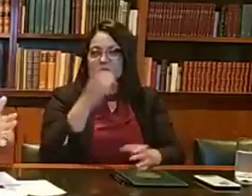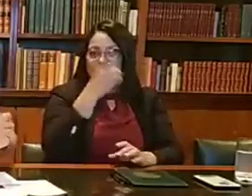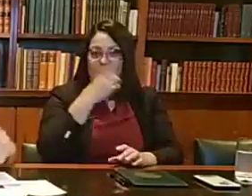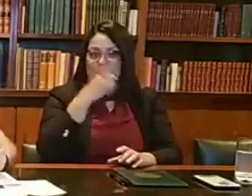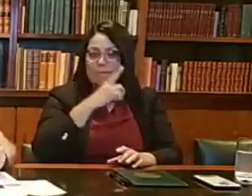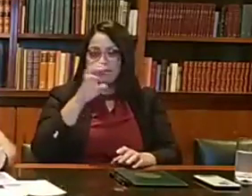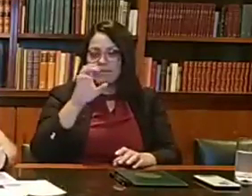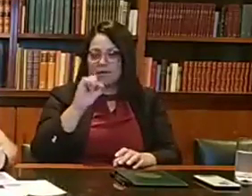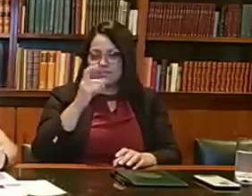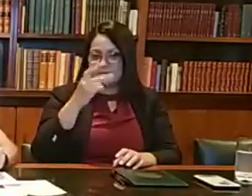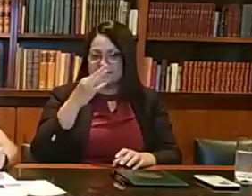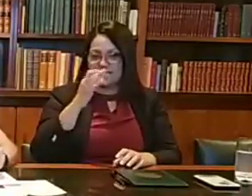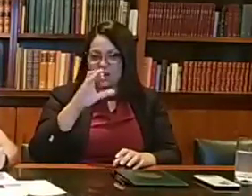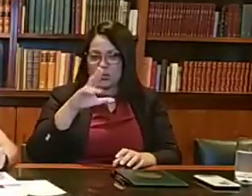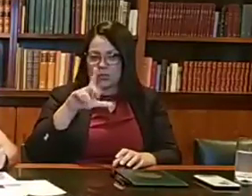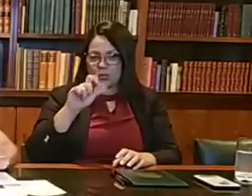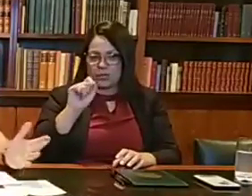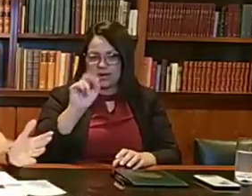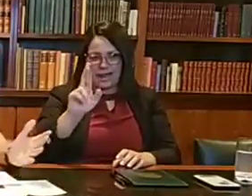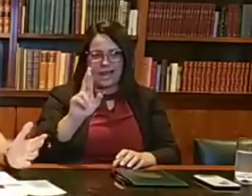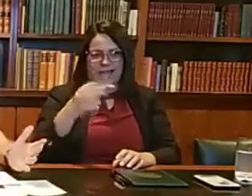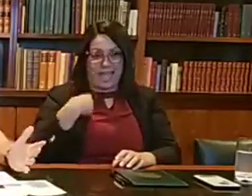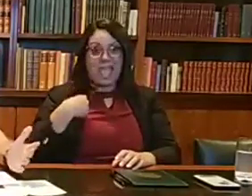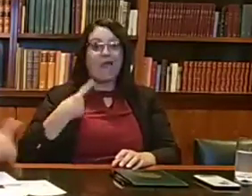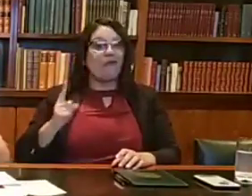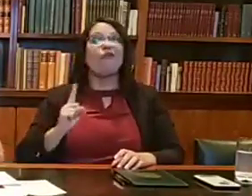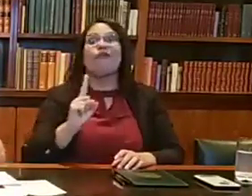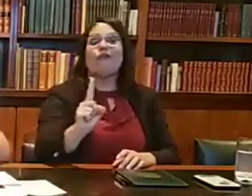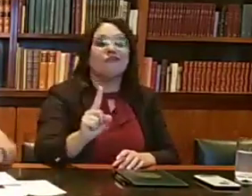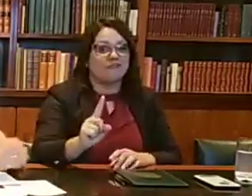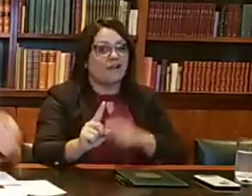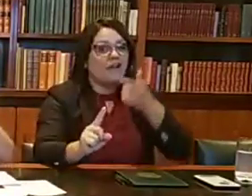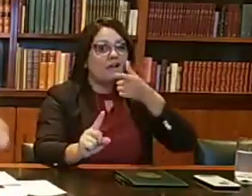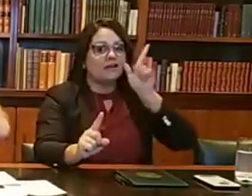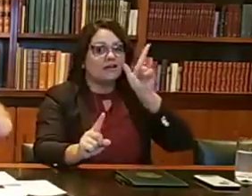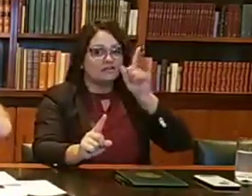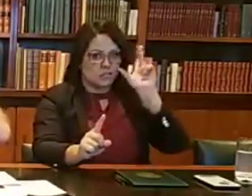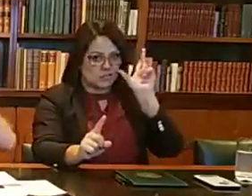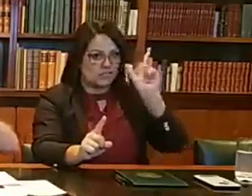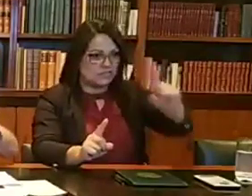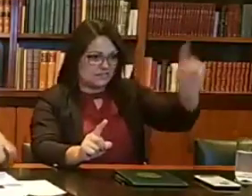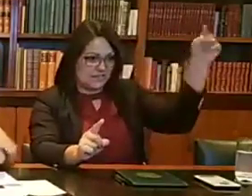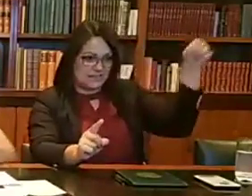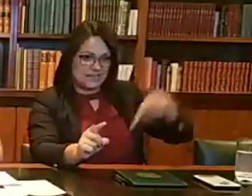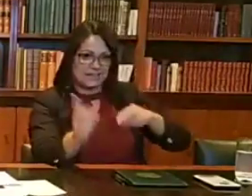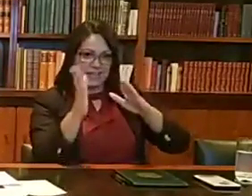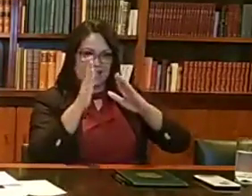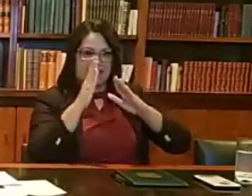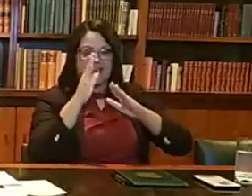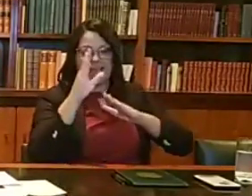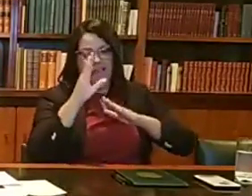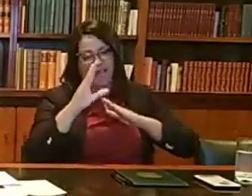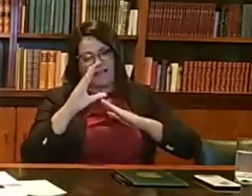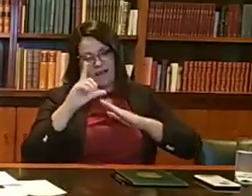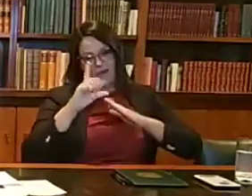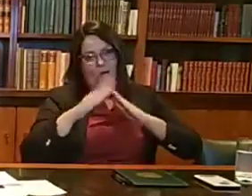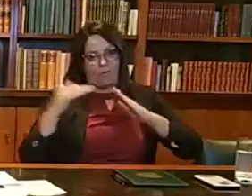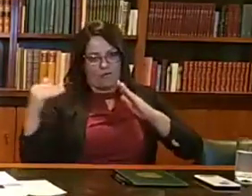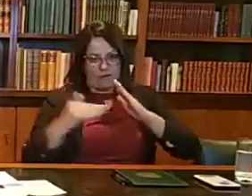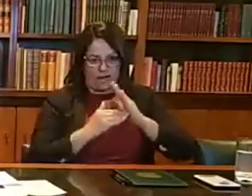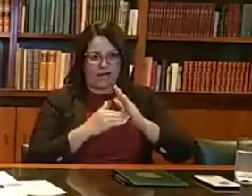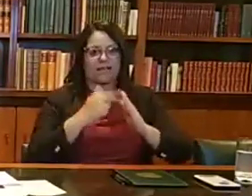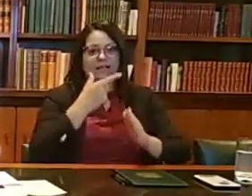Domingo Espetacular. E eu tô lá. Esteve aqui anteontem, aqui na Alvorada, o humorista